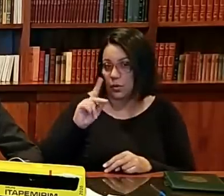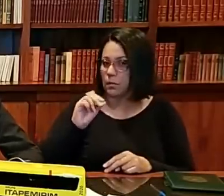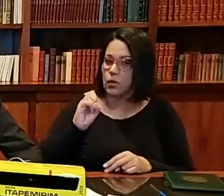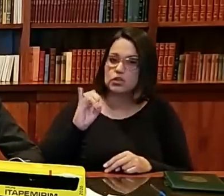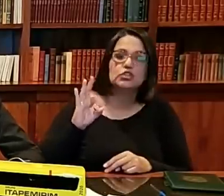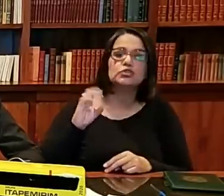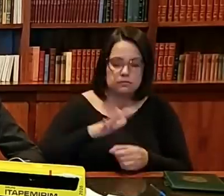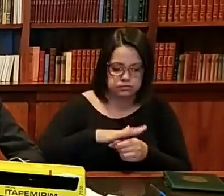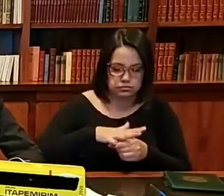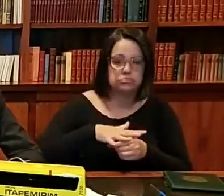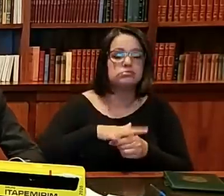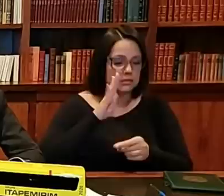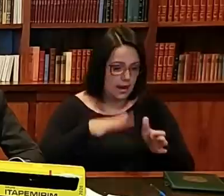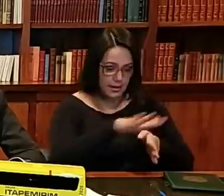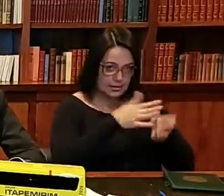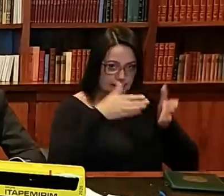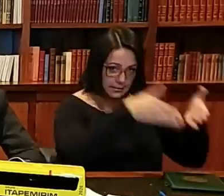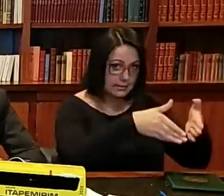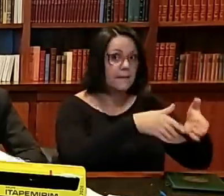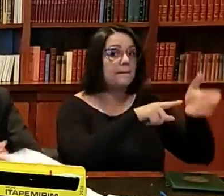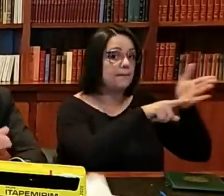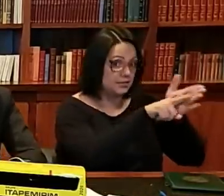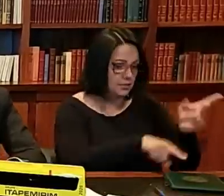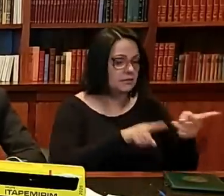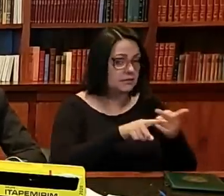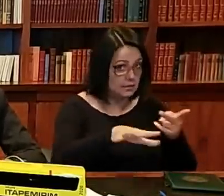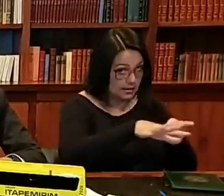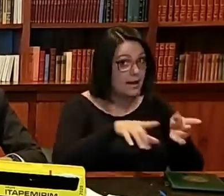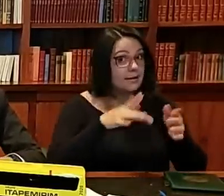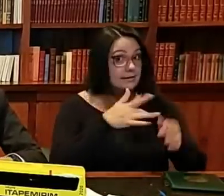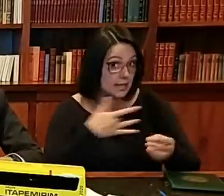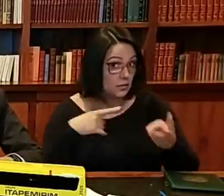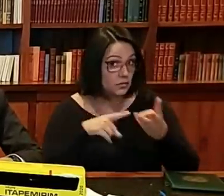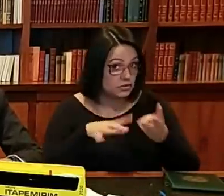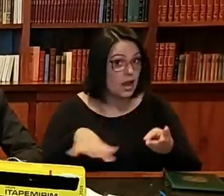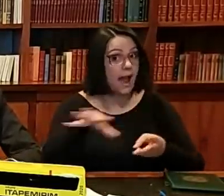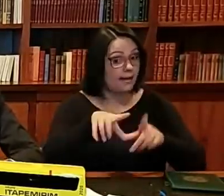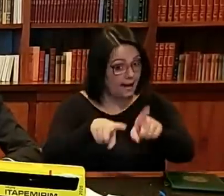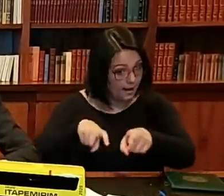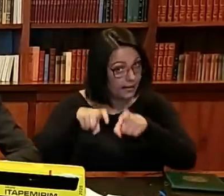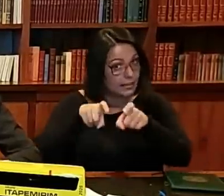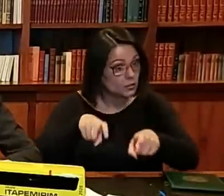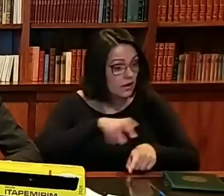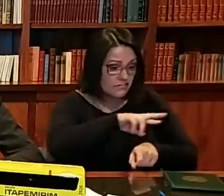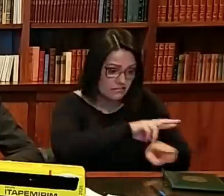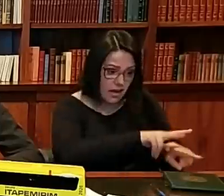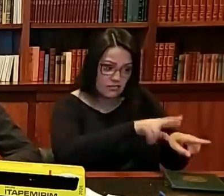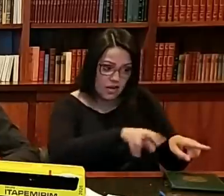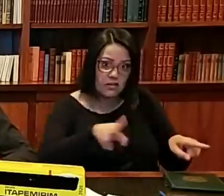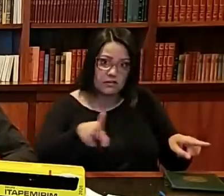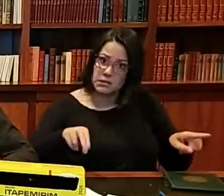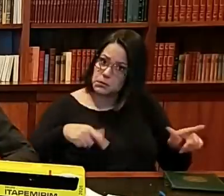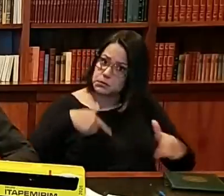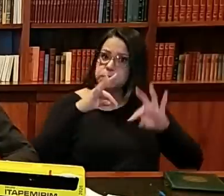para alavancar essas pesquisas, mas também para a saúde, para a agricultura. Muitas aplicações também têm um retorno de investimento enorme.